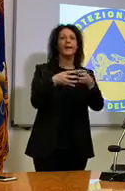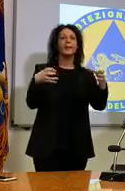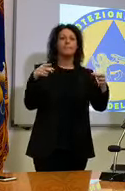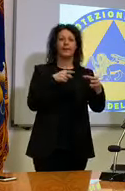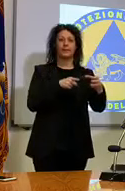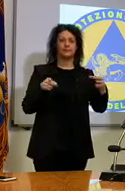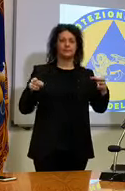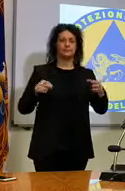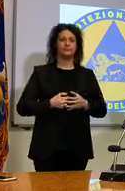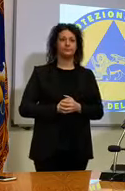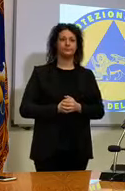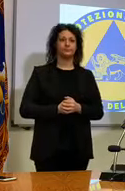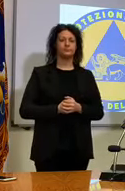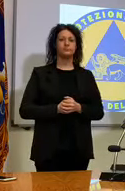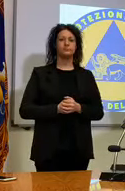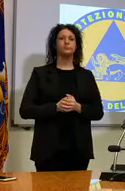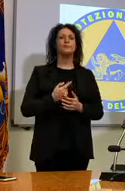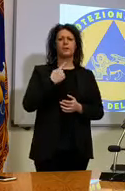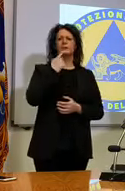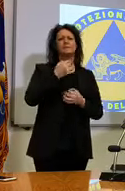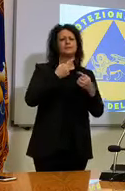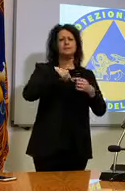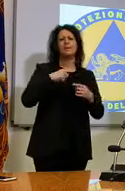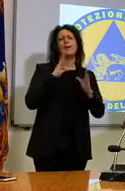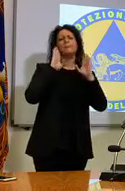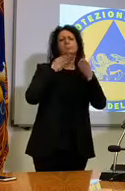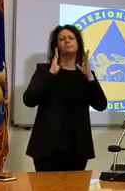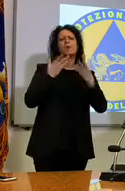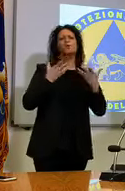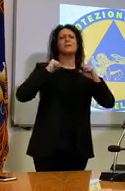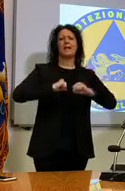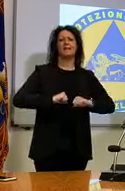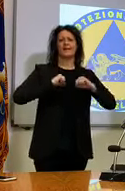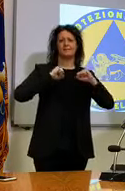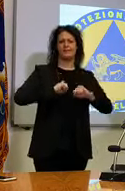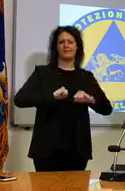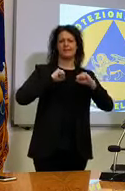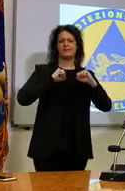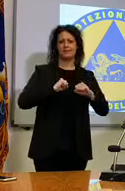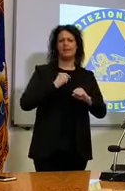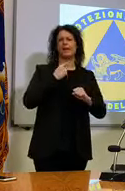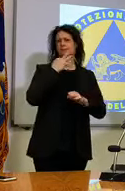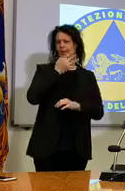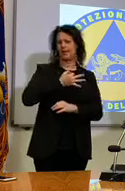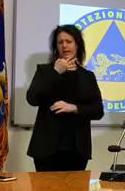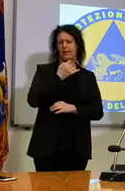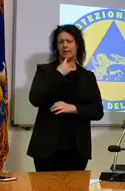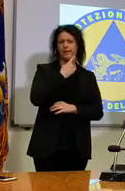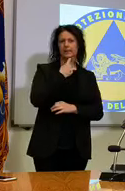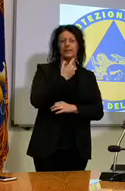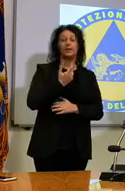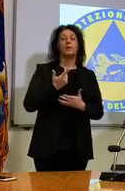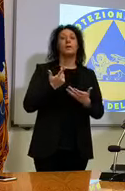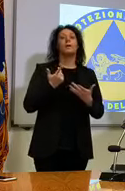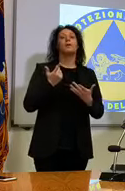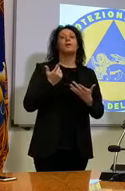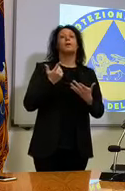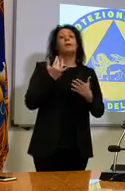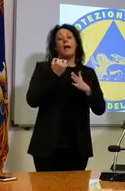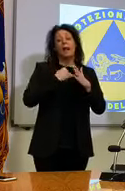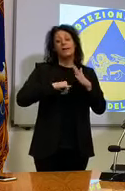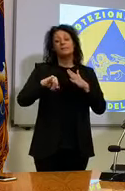parlo sempre tanto di sanità e alla fine dico sempre diciamo, alcune